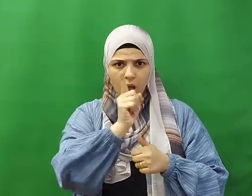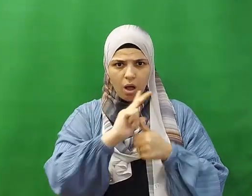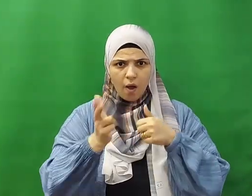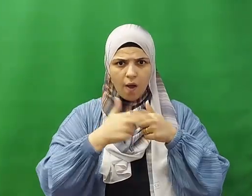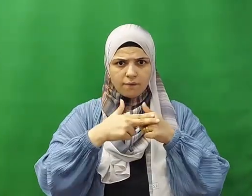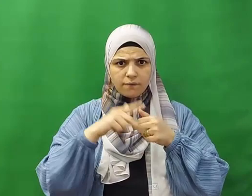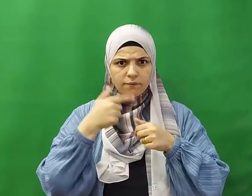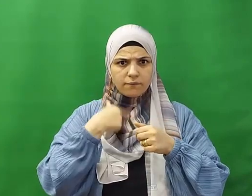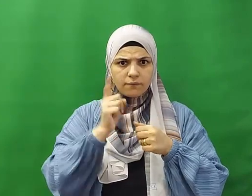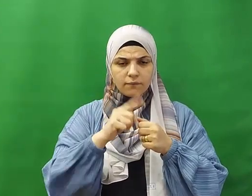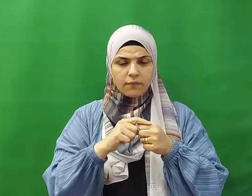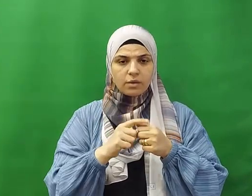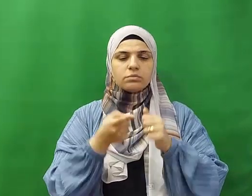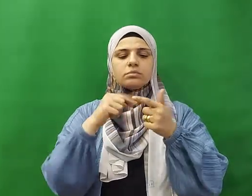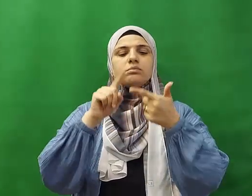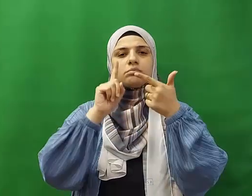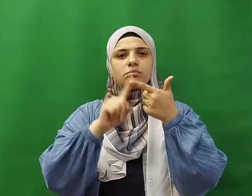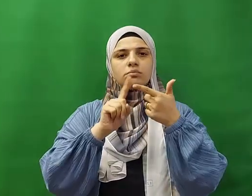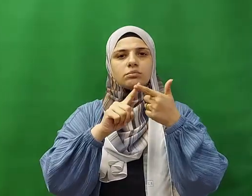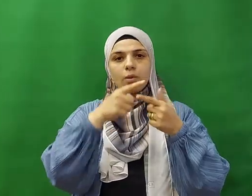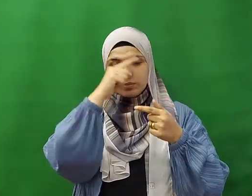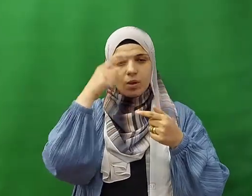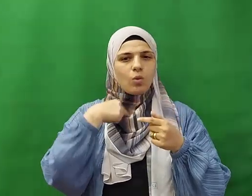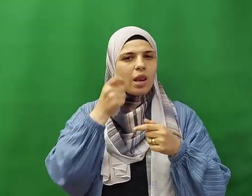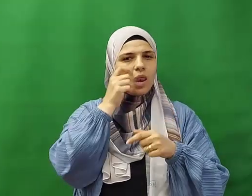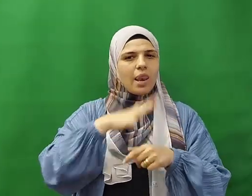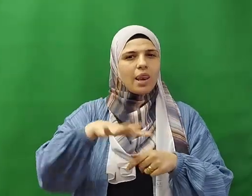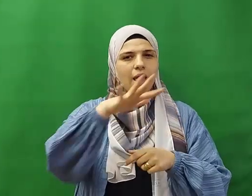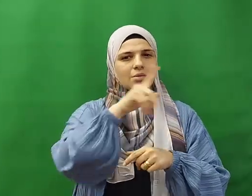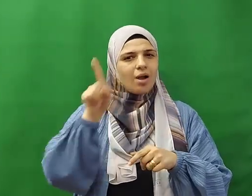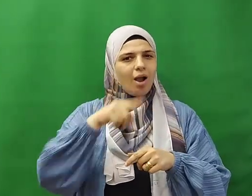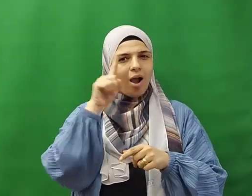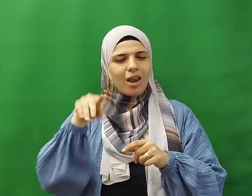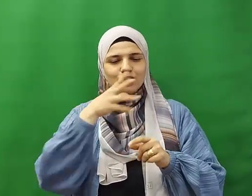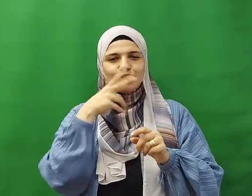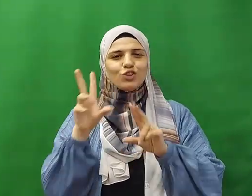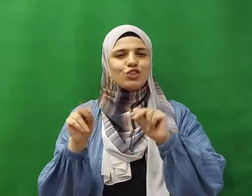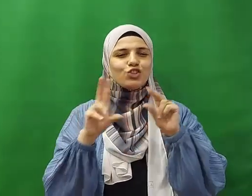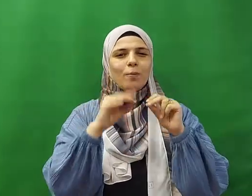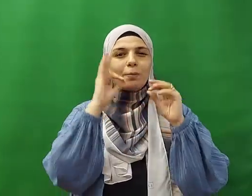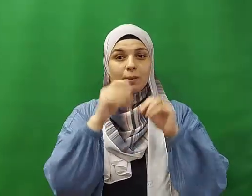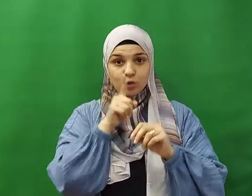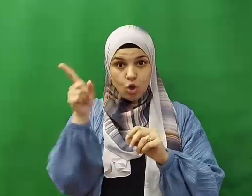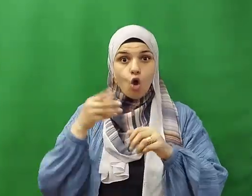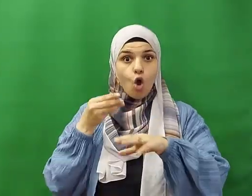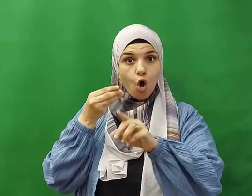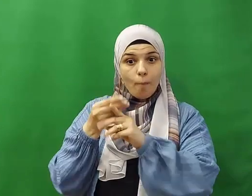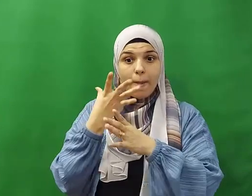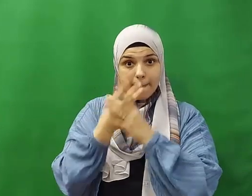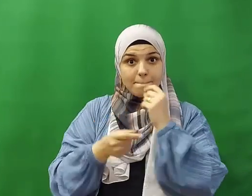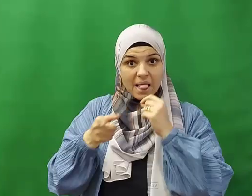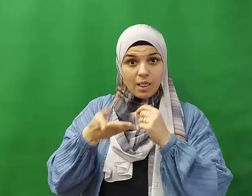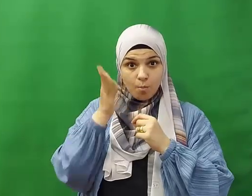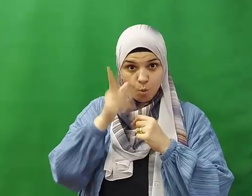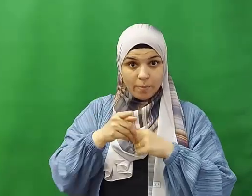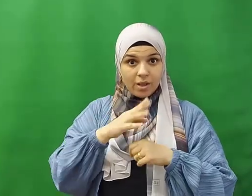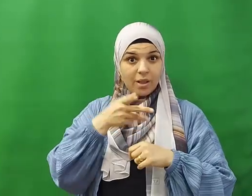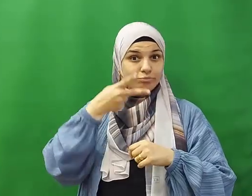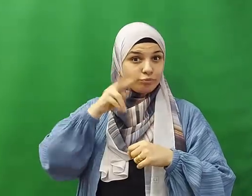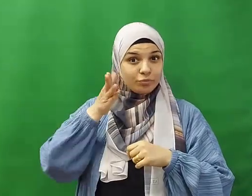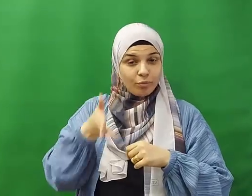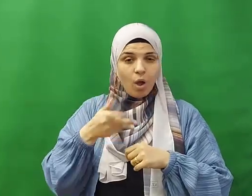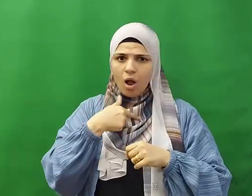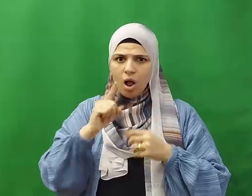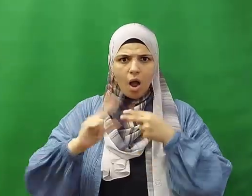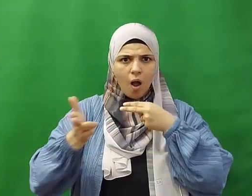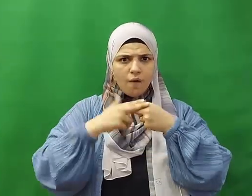والله، جعلني الله فداءك. قال: ولا الناس يحبونه لأمهاتهم. قال: أفتحبه لابنتك؟ قال: